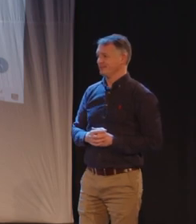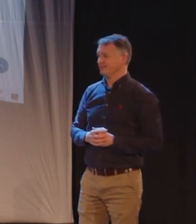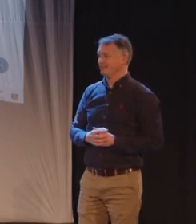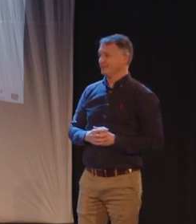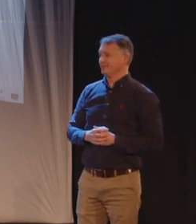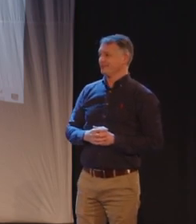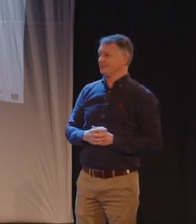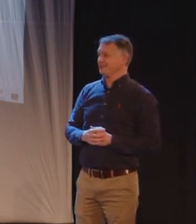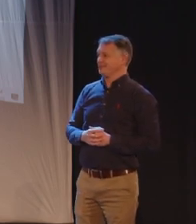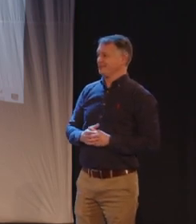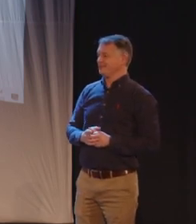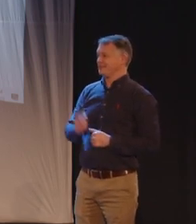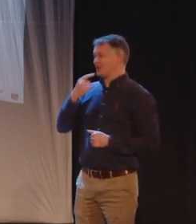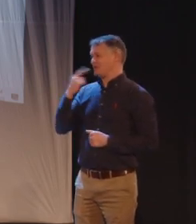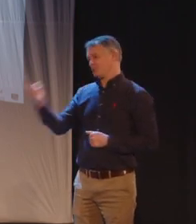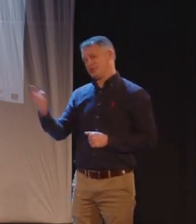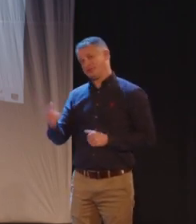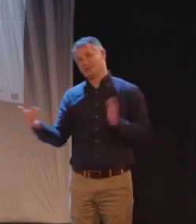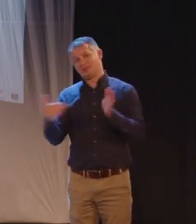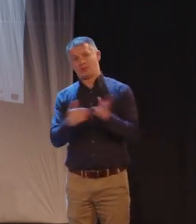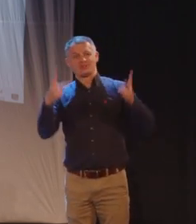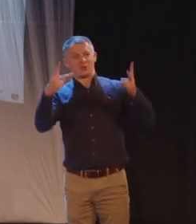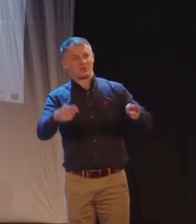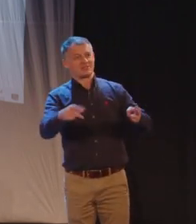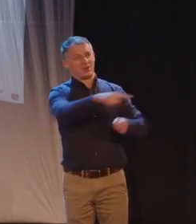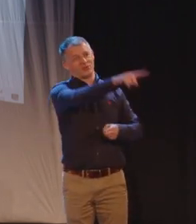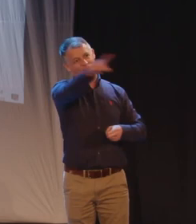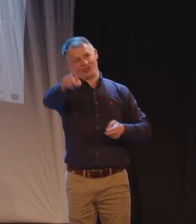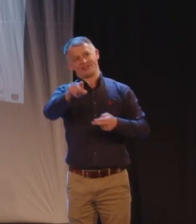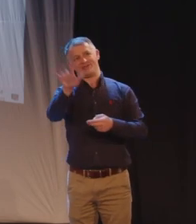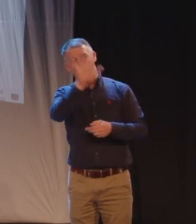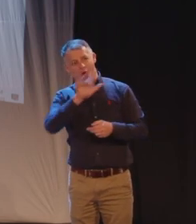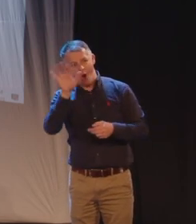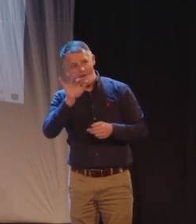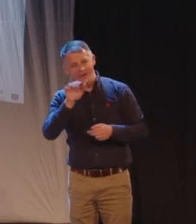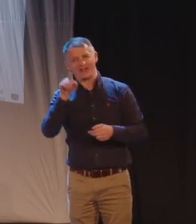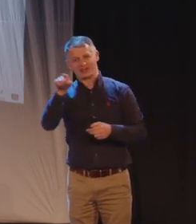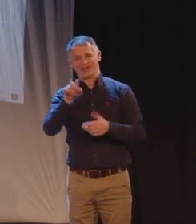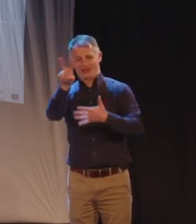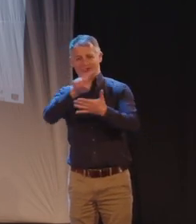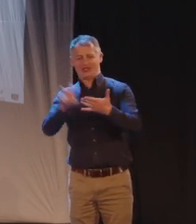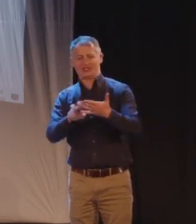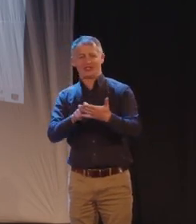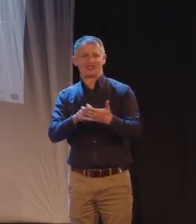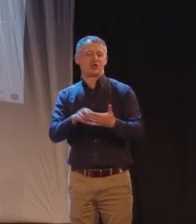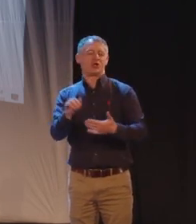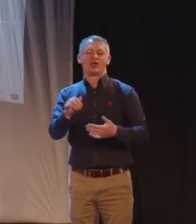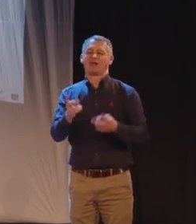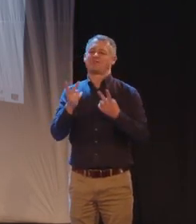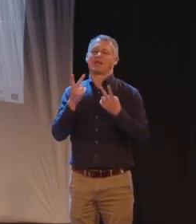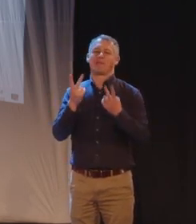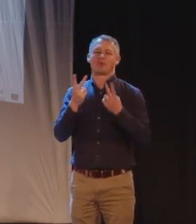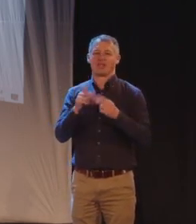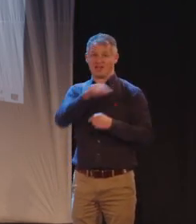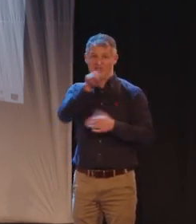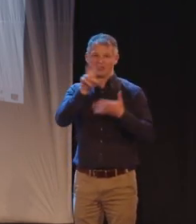Nu, trebuie să mă opresc ca să vă conving să citiți în orice format. Important este